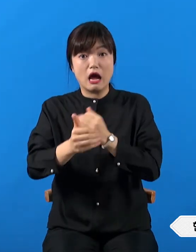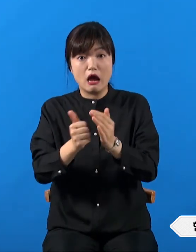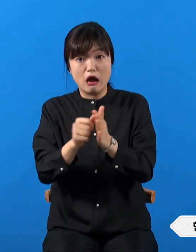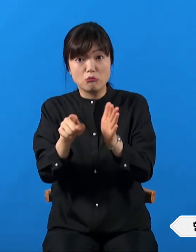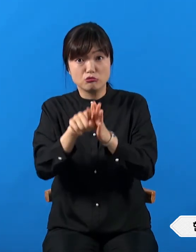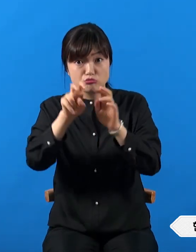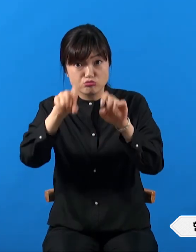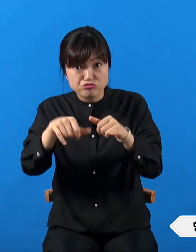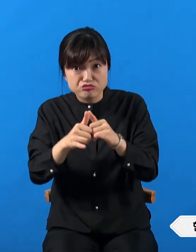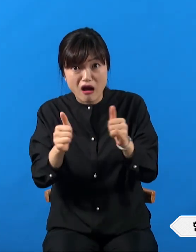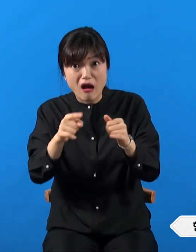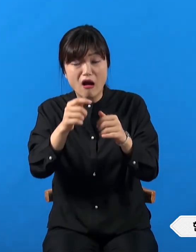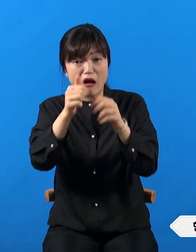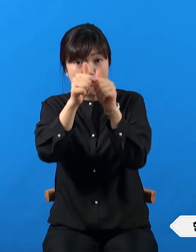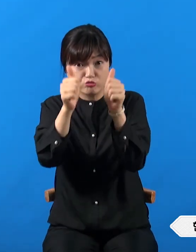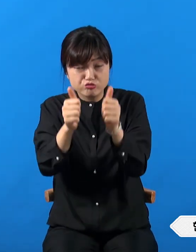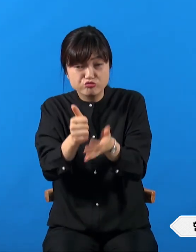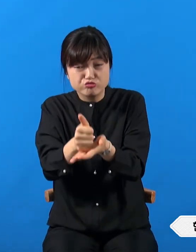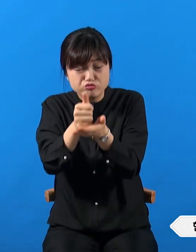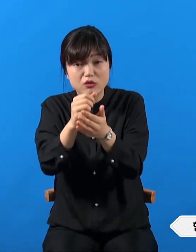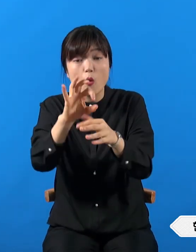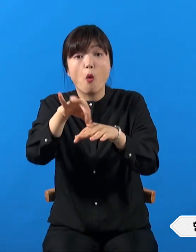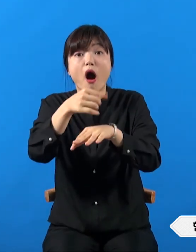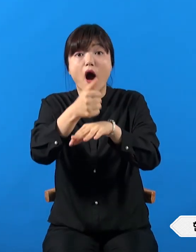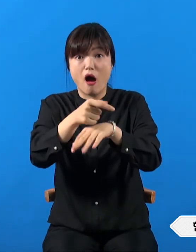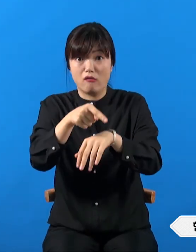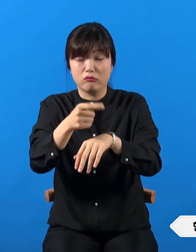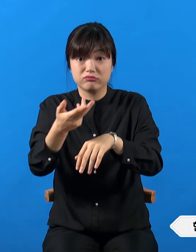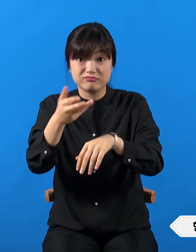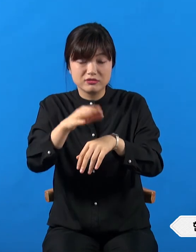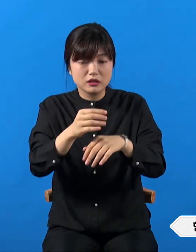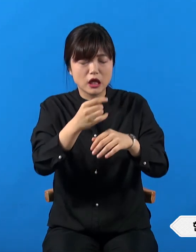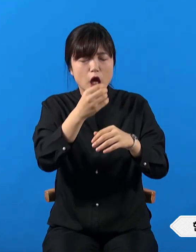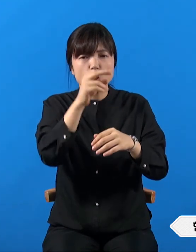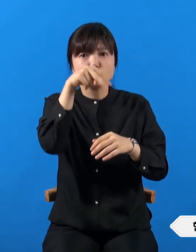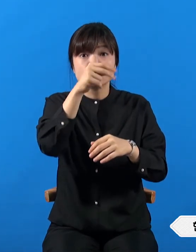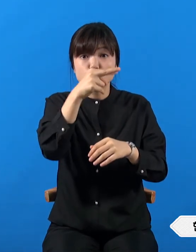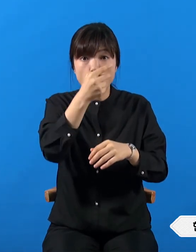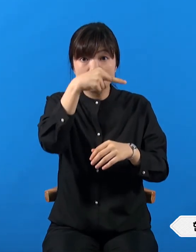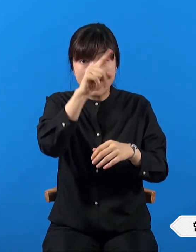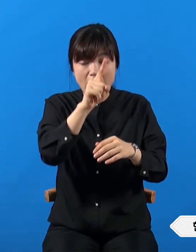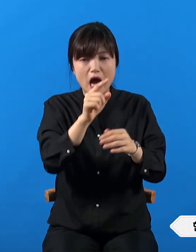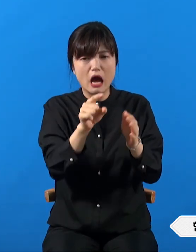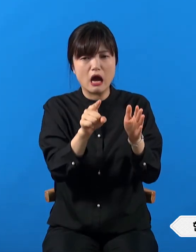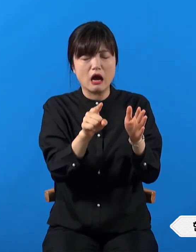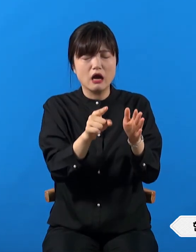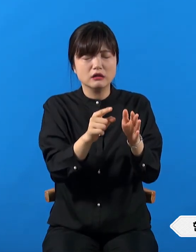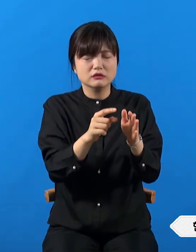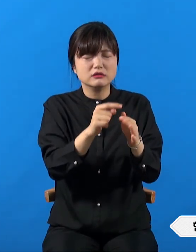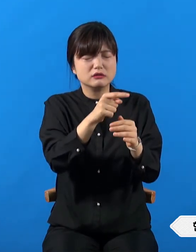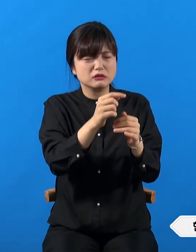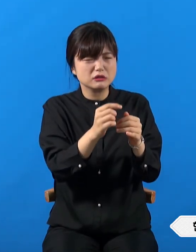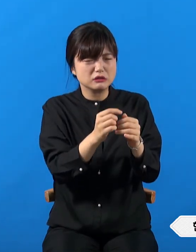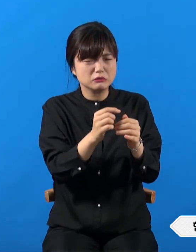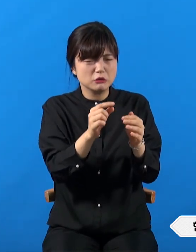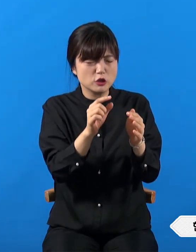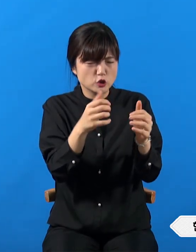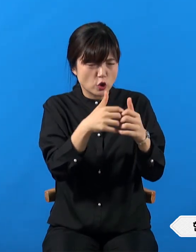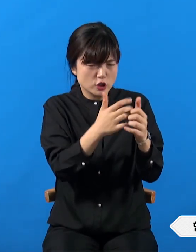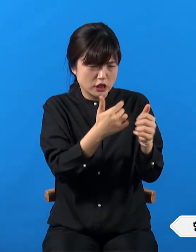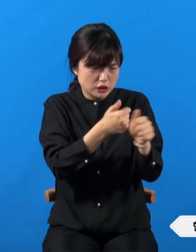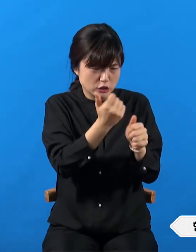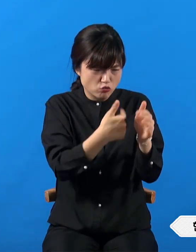하나님을 믿지도 않는 이교도 왕이 수도사들이 전쟁의 승리를 위해서 기도하고 있다 하는 말을 들을